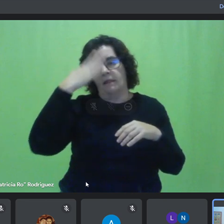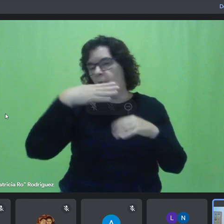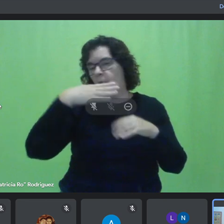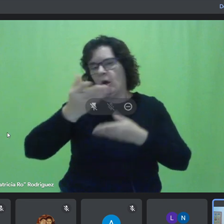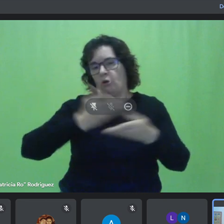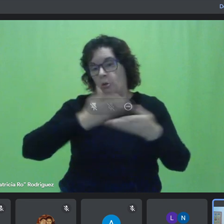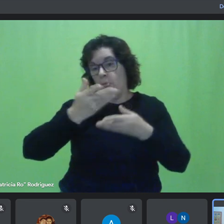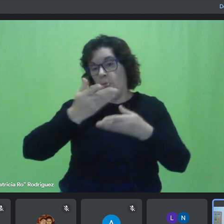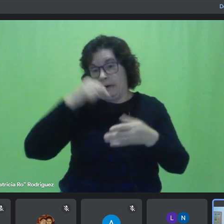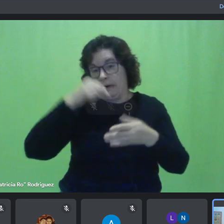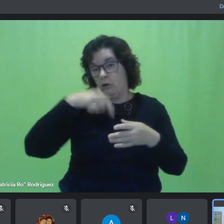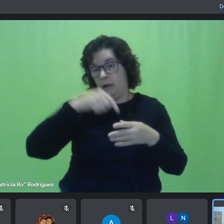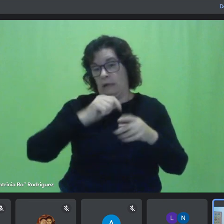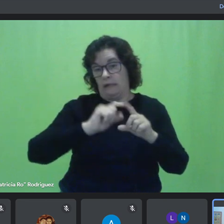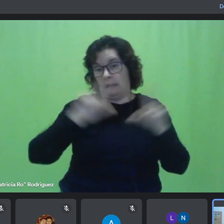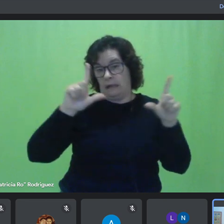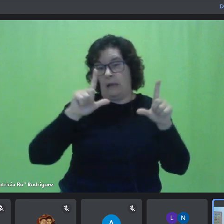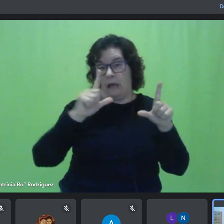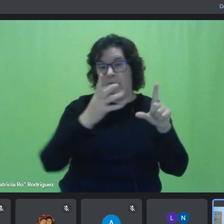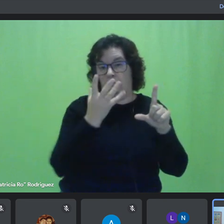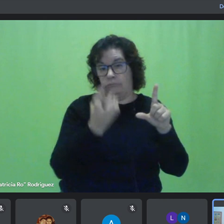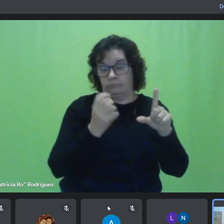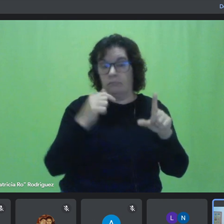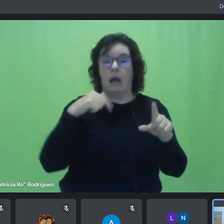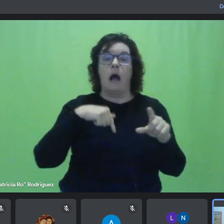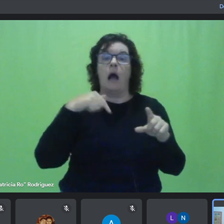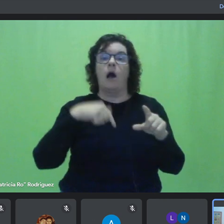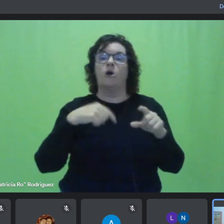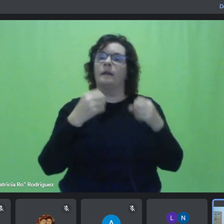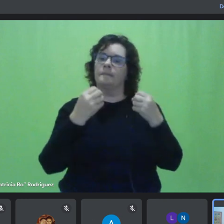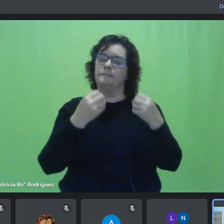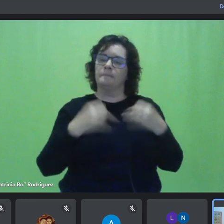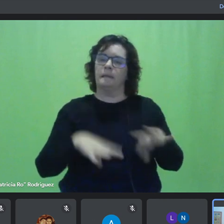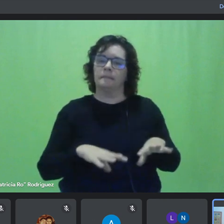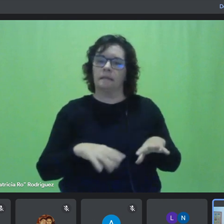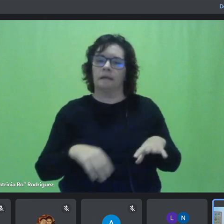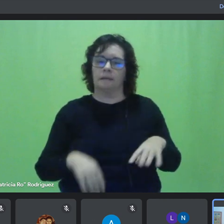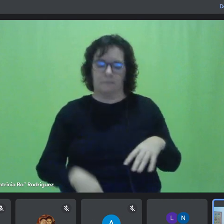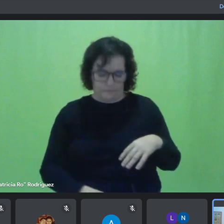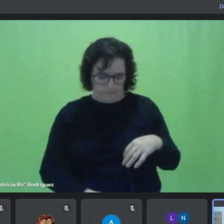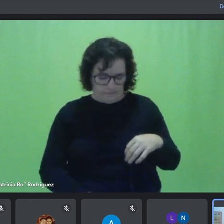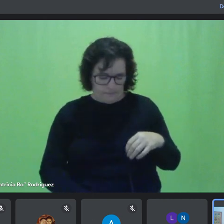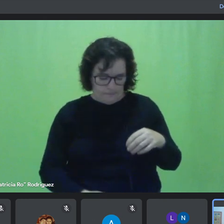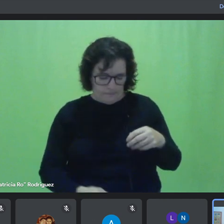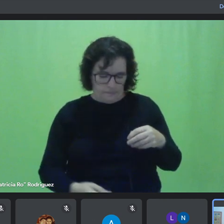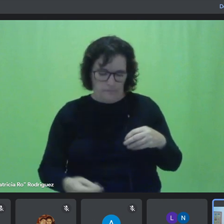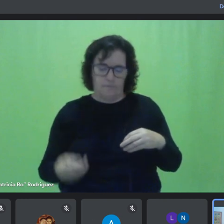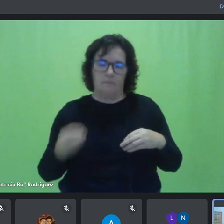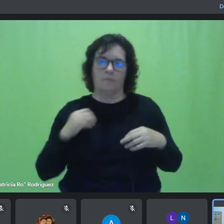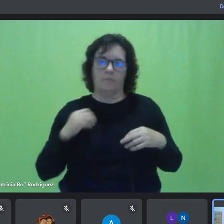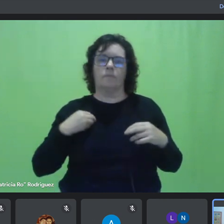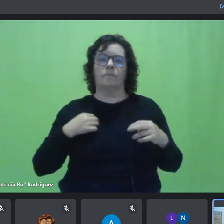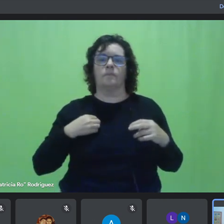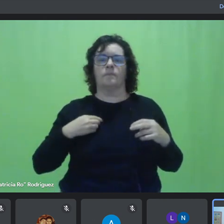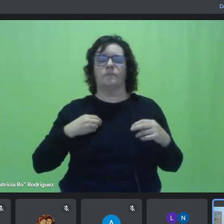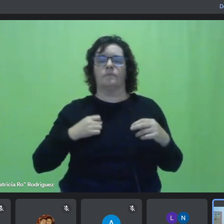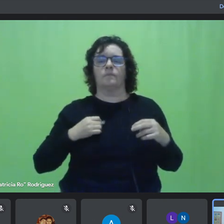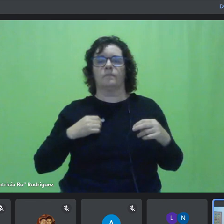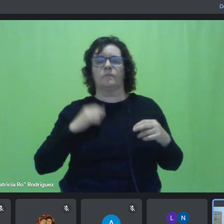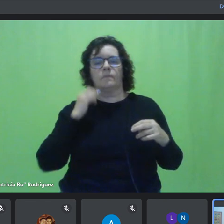Bueno, vamos a comenzar. Hoy en la clase, en esta clase, vamos primero a hacer